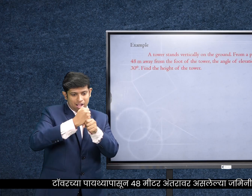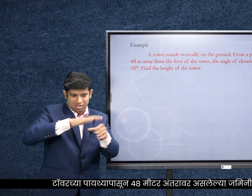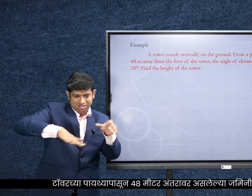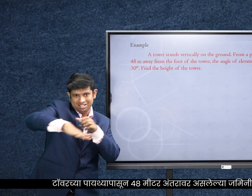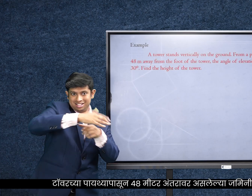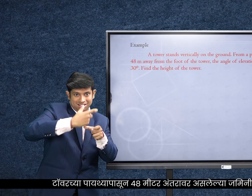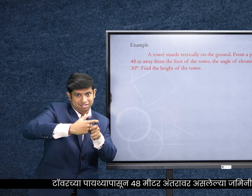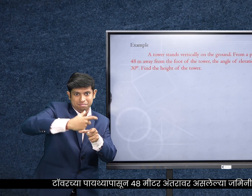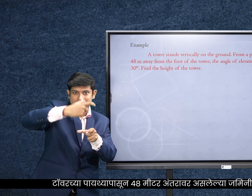जमिनीवरील बिंदूपासून